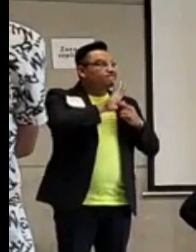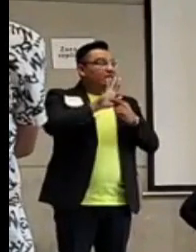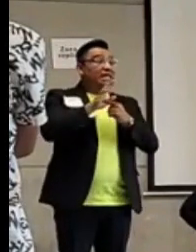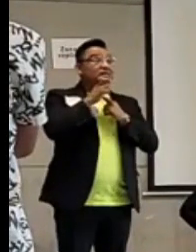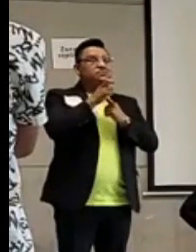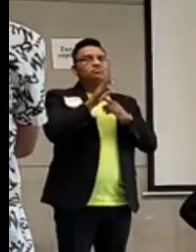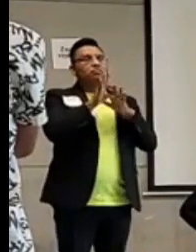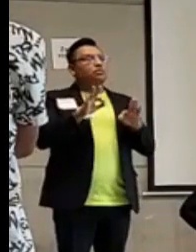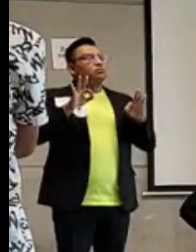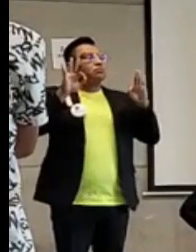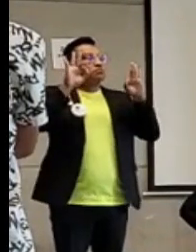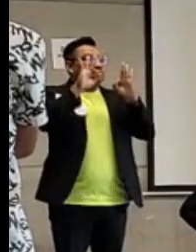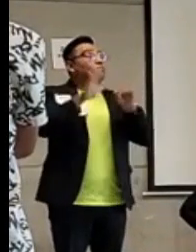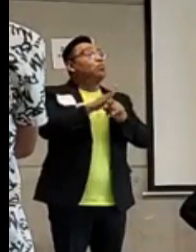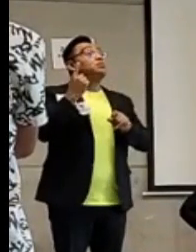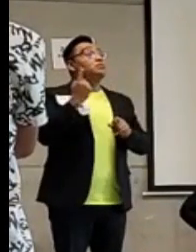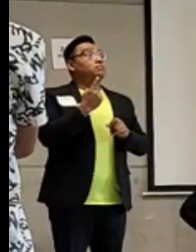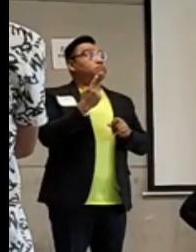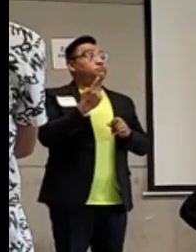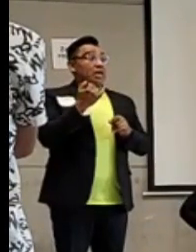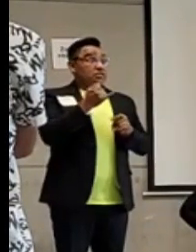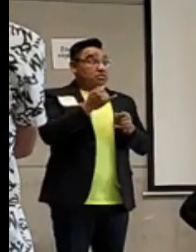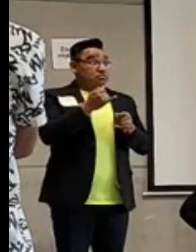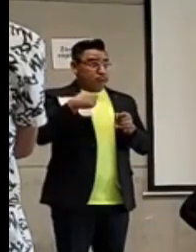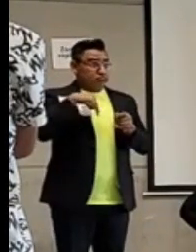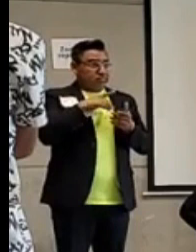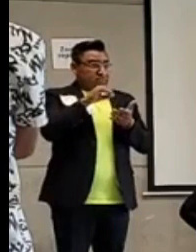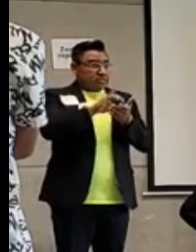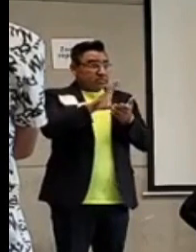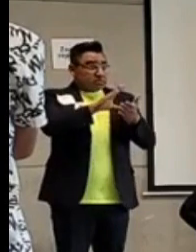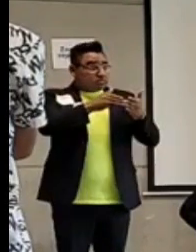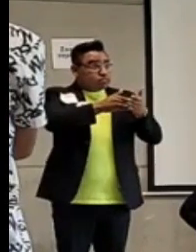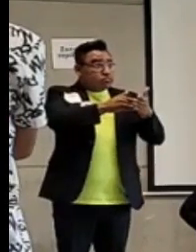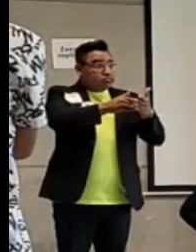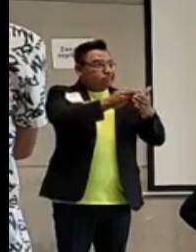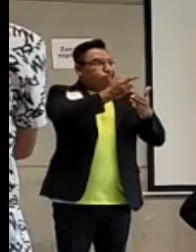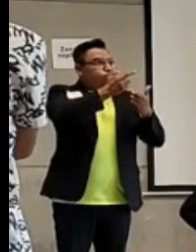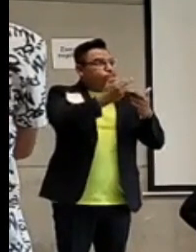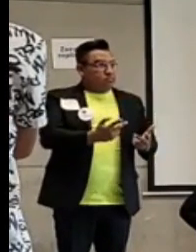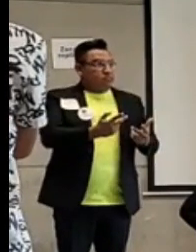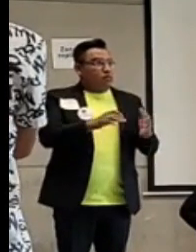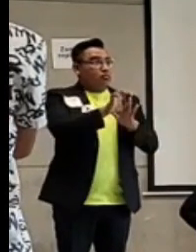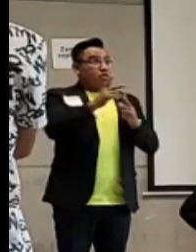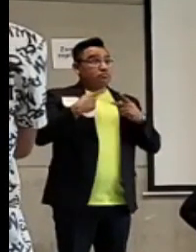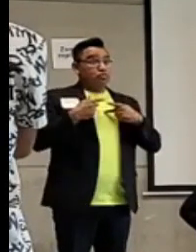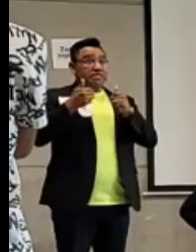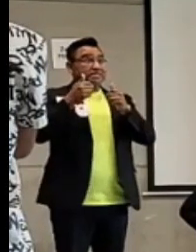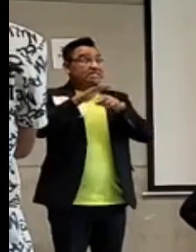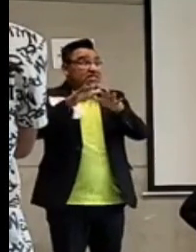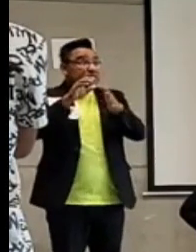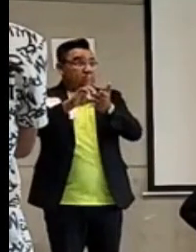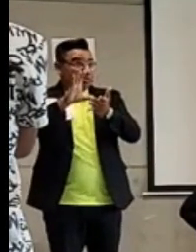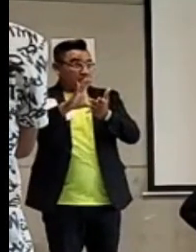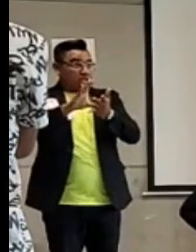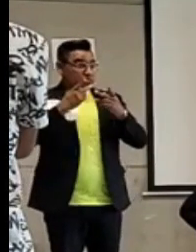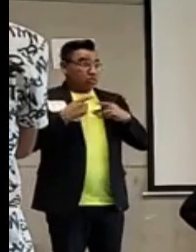porque rompes la barrera la distancia entre las personas que no viven con discapacidad y las que